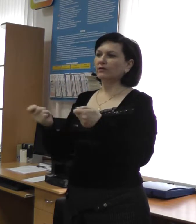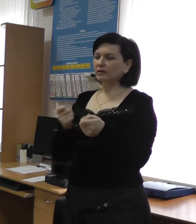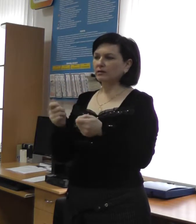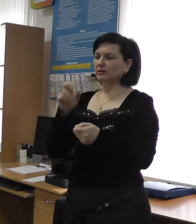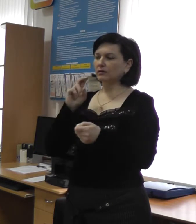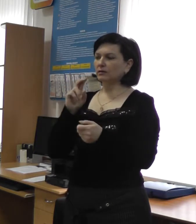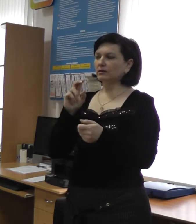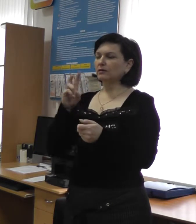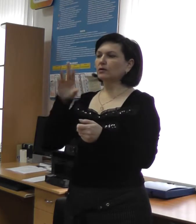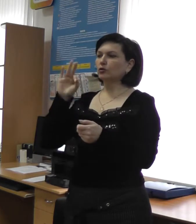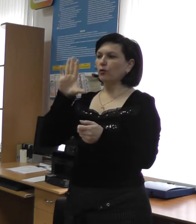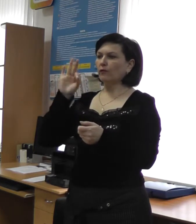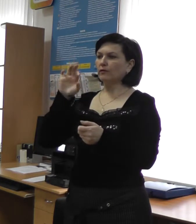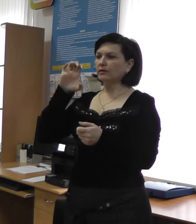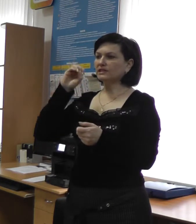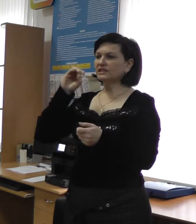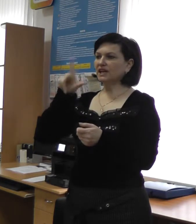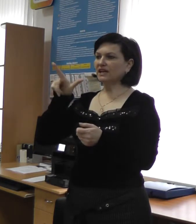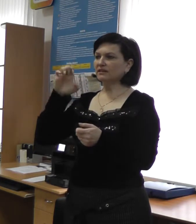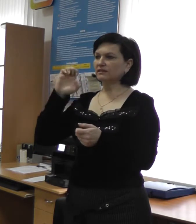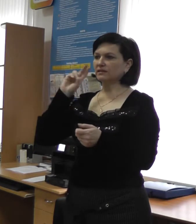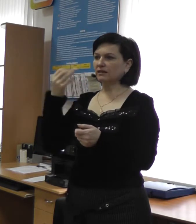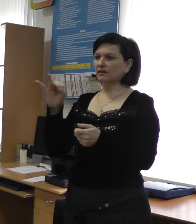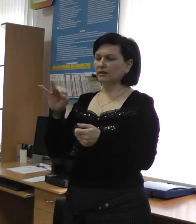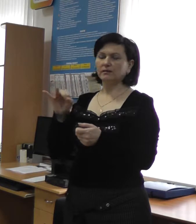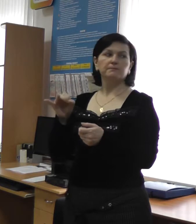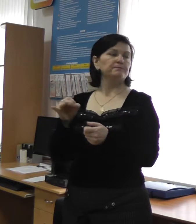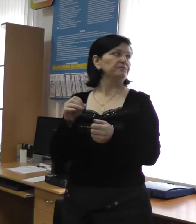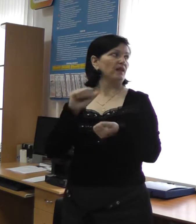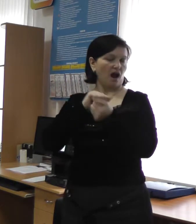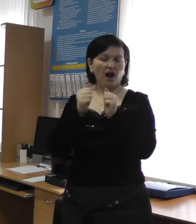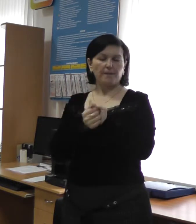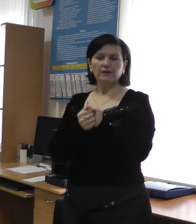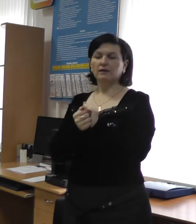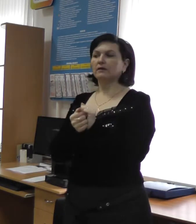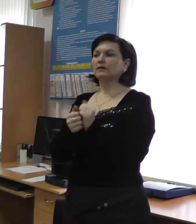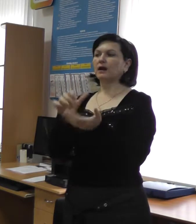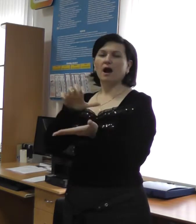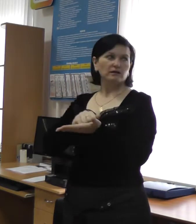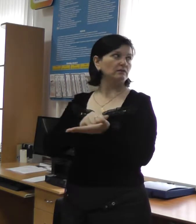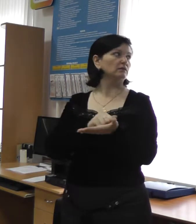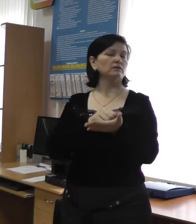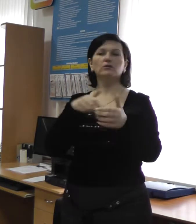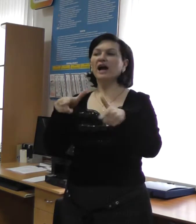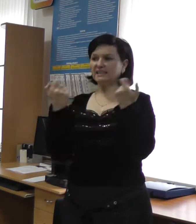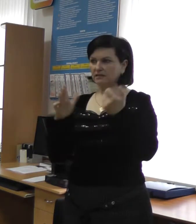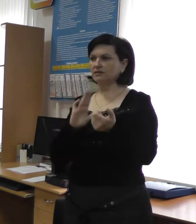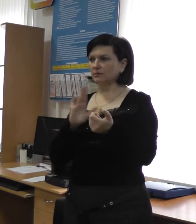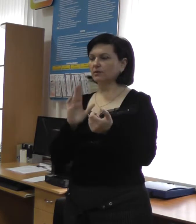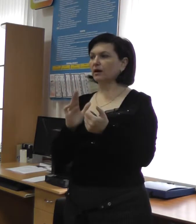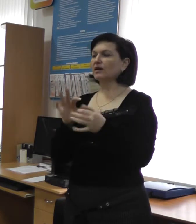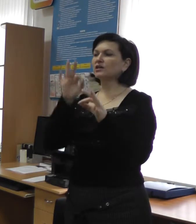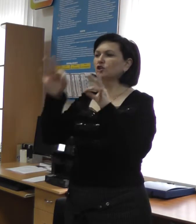контрагентом Новосельским. В отличие от каменной пятигорской реставрации, которая имела суточные номера на верхнем этаже и